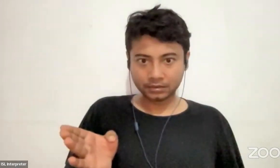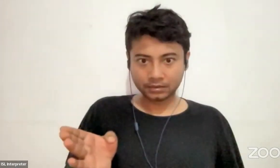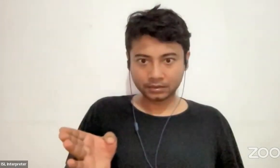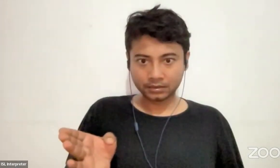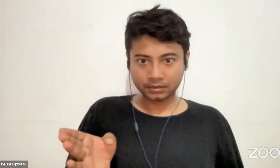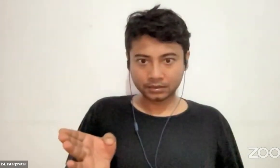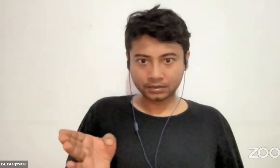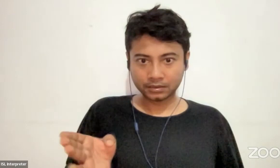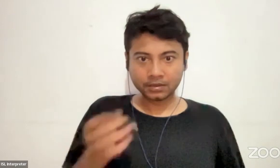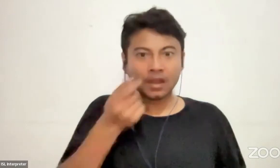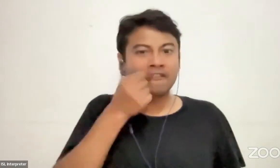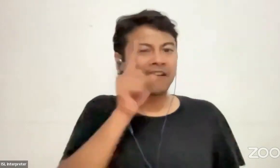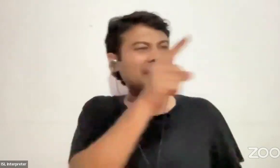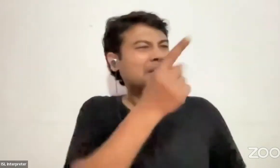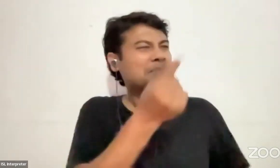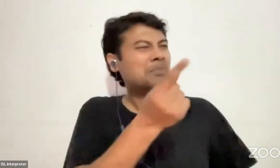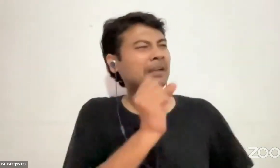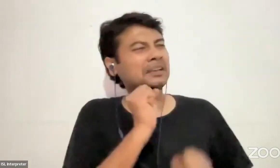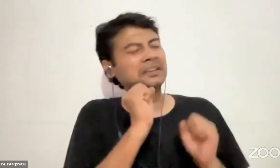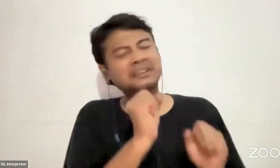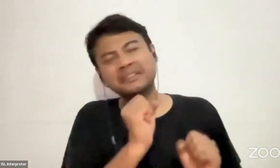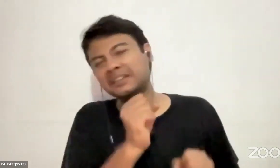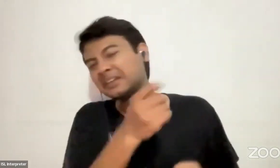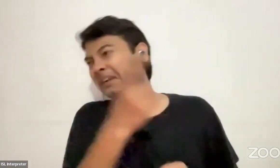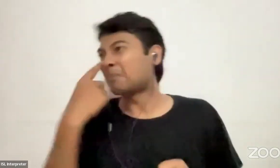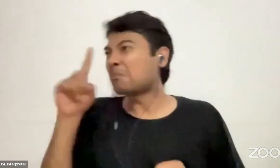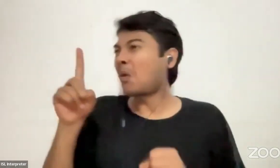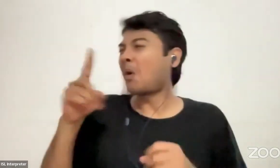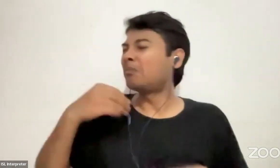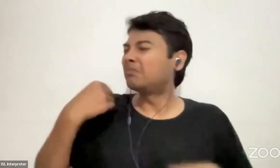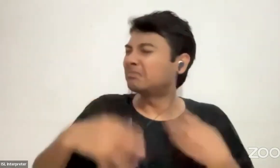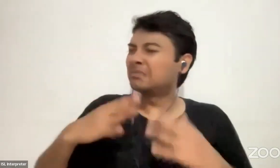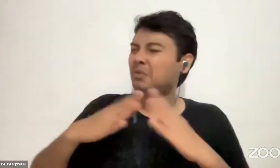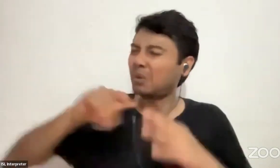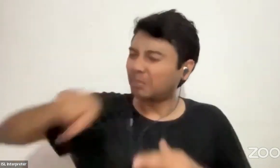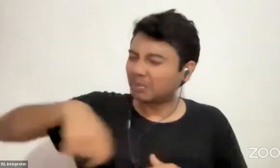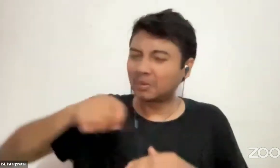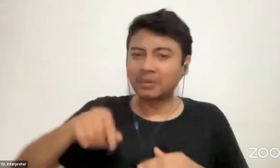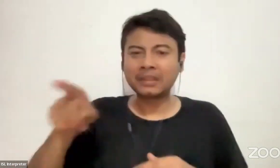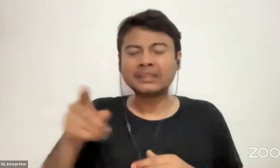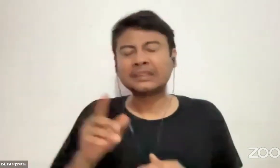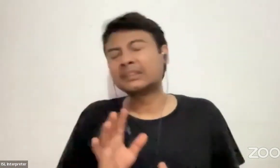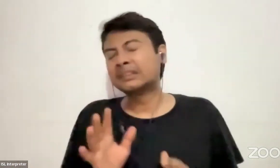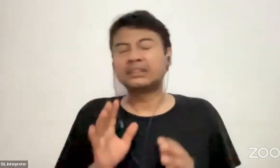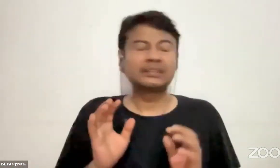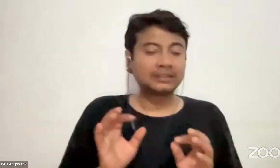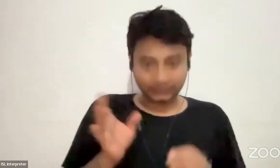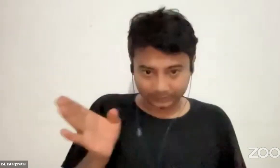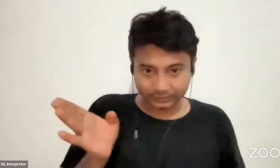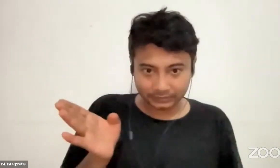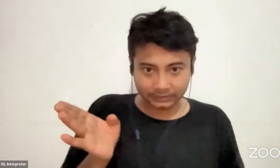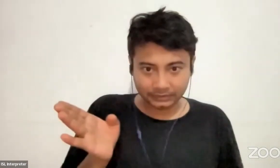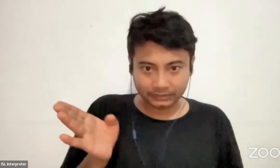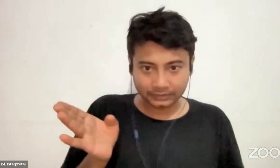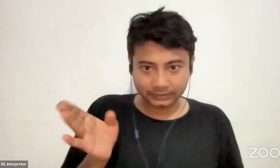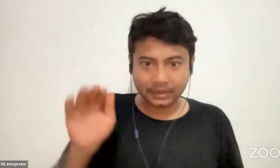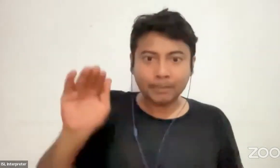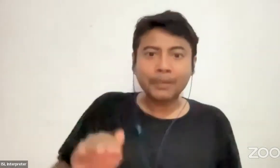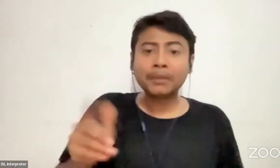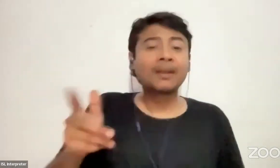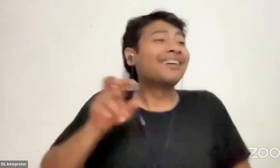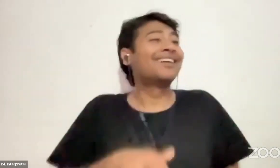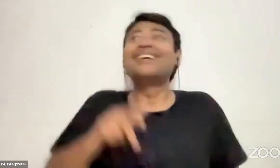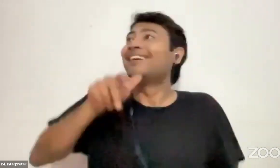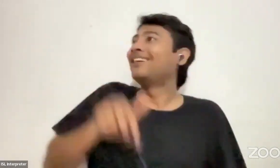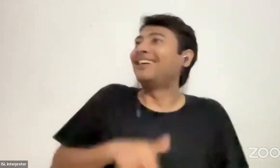है, वो क्या करता है, चलेगा तो ऐसे उछल उछल के चलेगा, है ना, सबने देखा हुआ है ये। तो इसीलिए जब हम